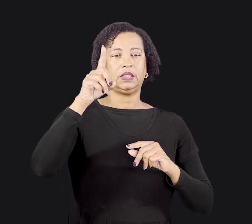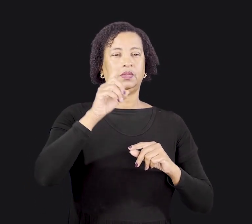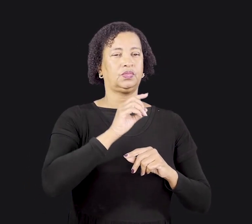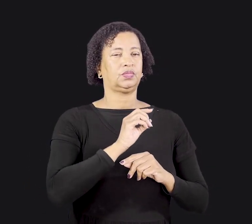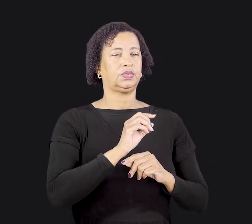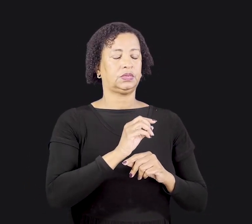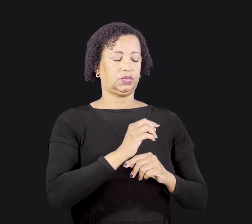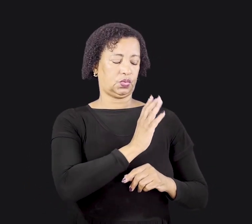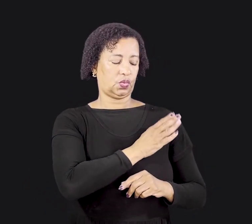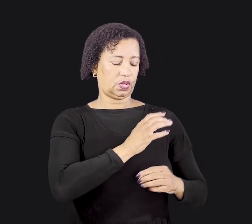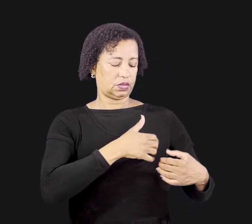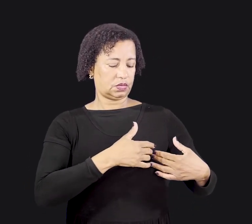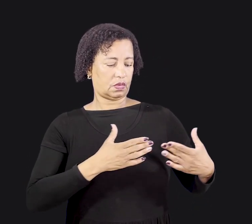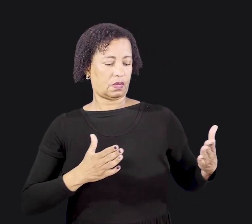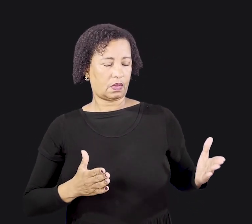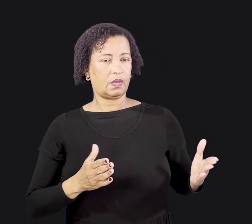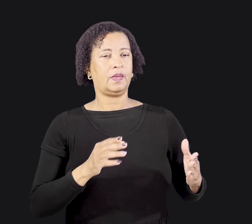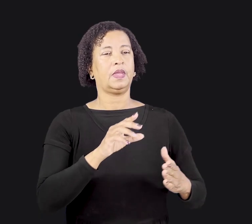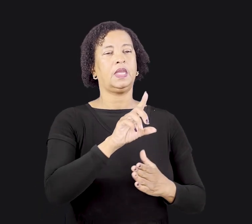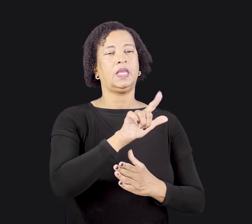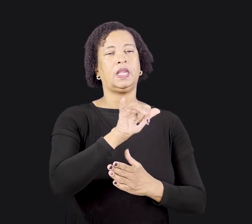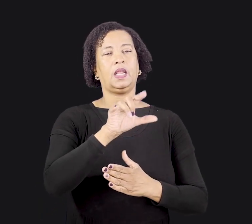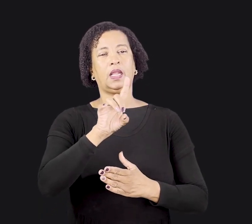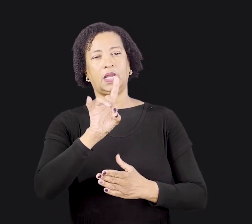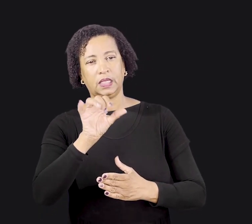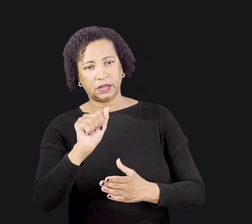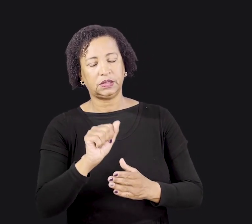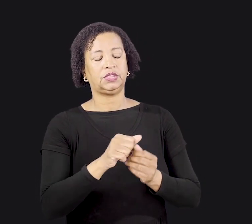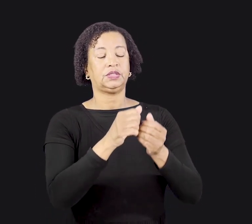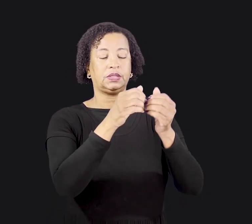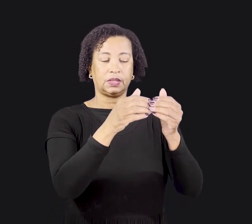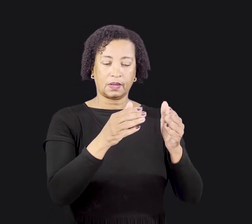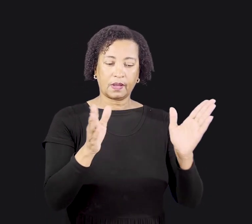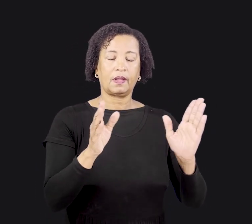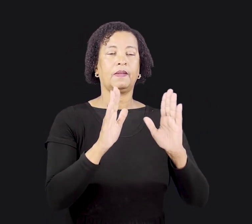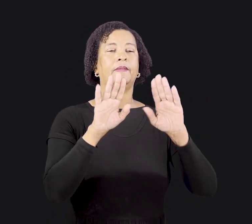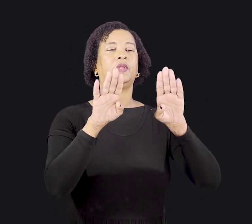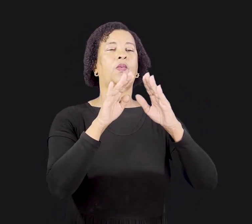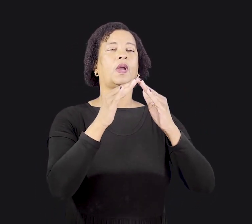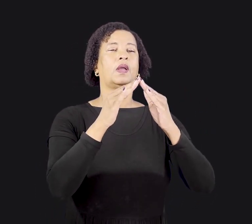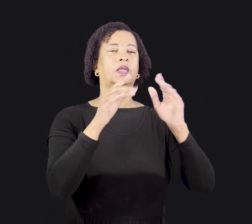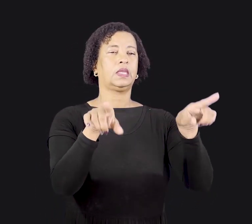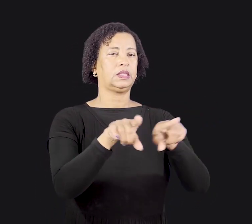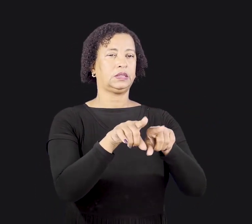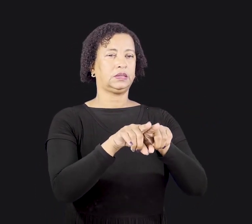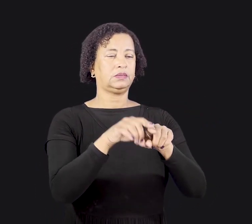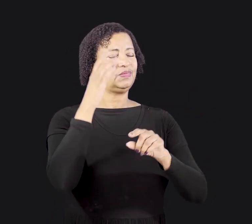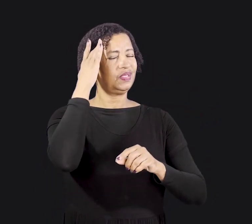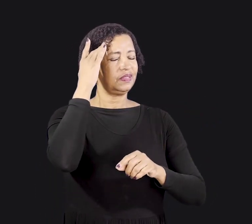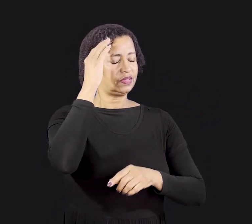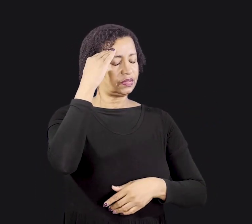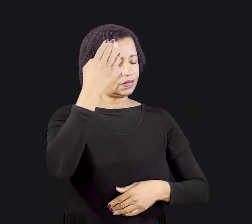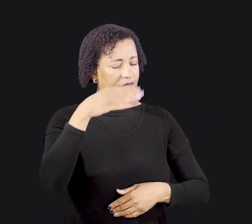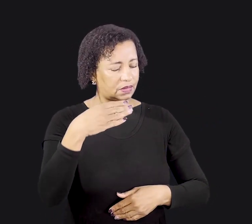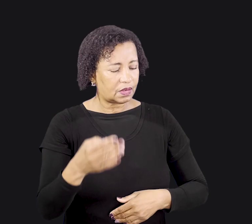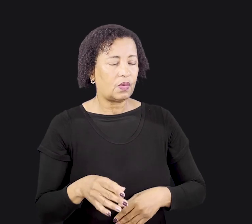Lídia e ela acabou abrindo a casa também. Lídia achava que era uma honra e um privilégio ter